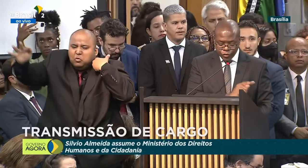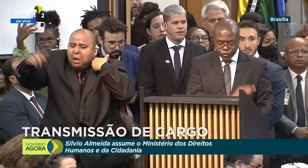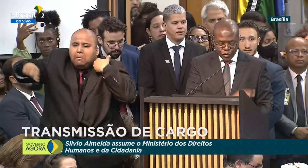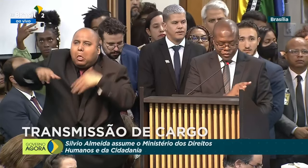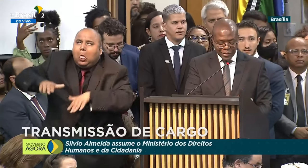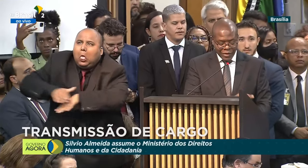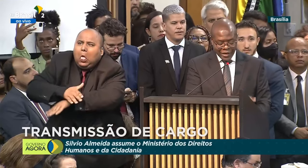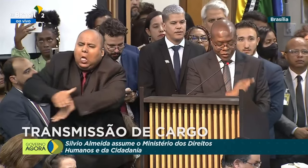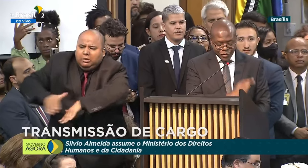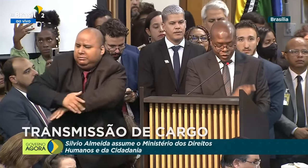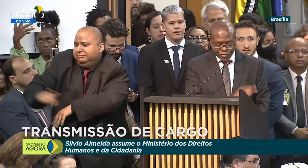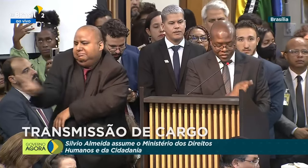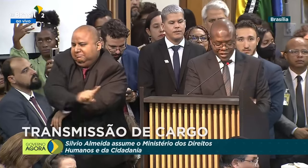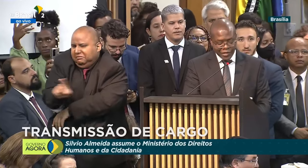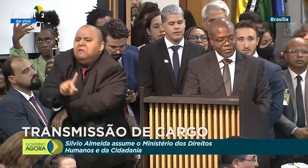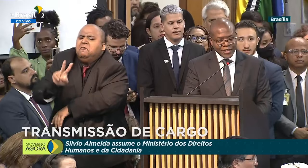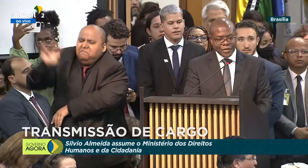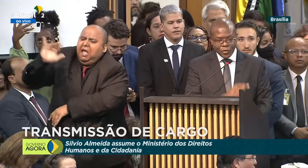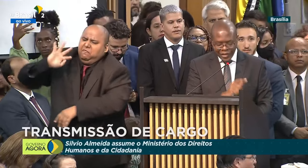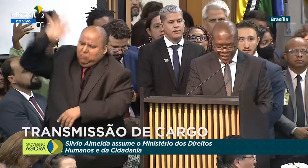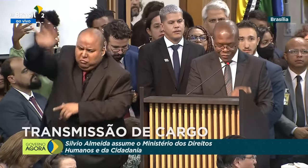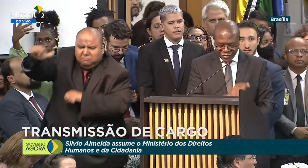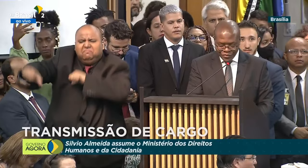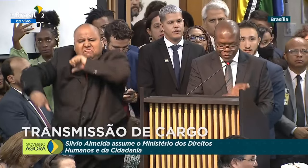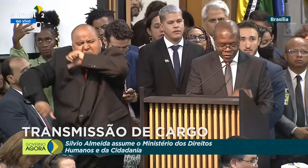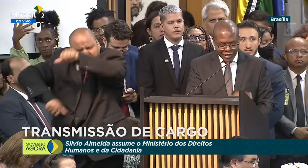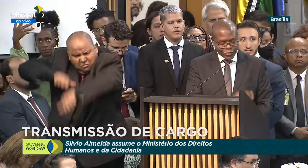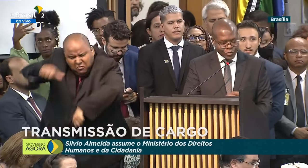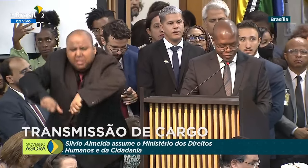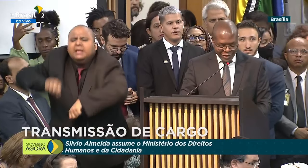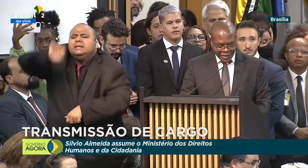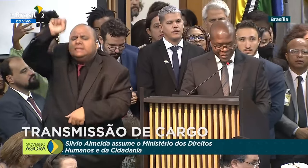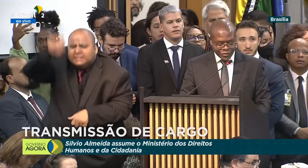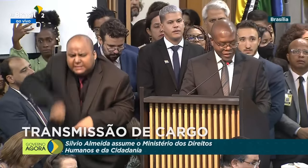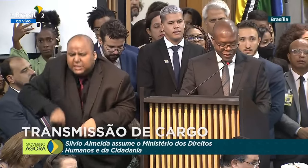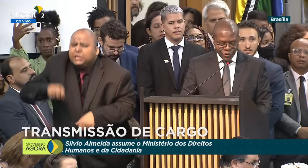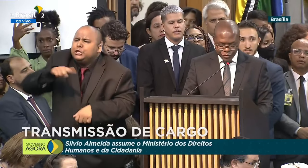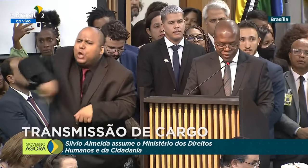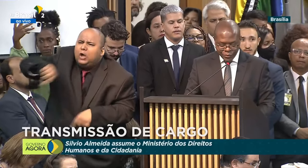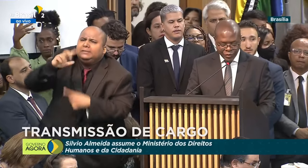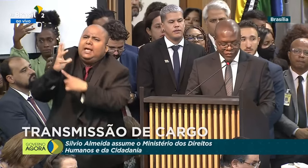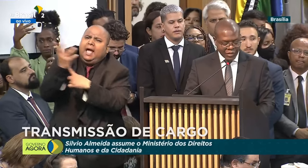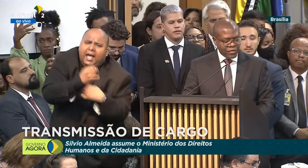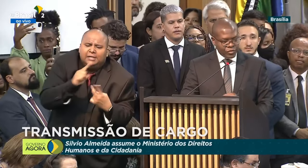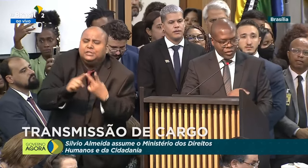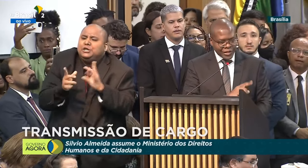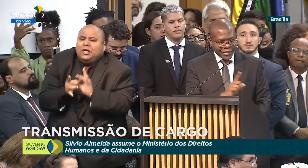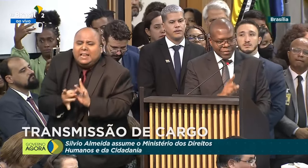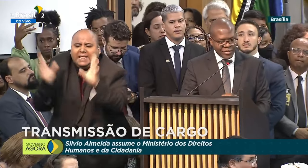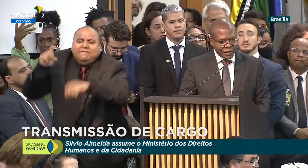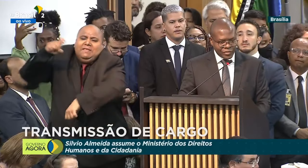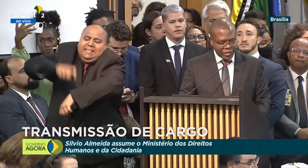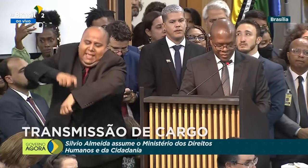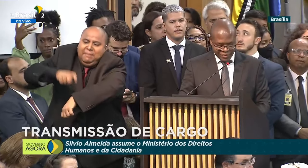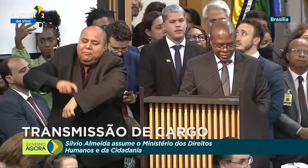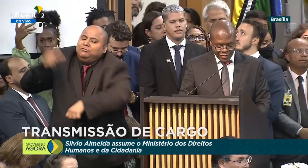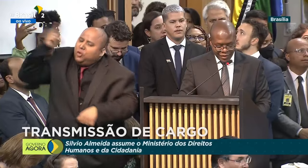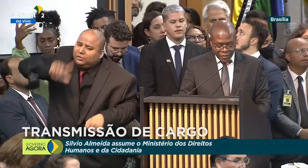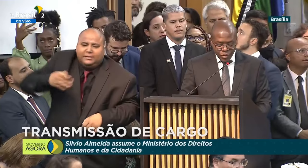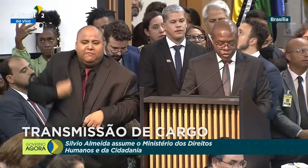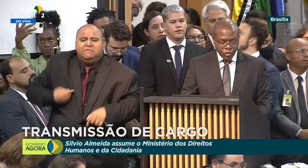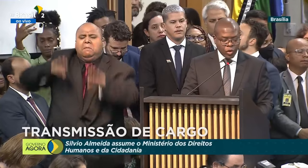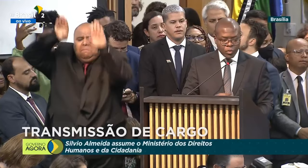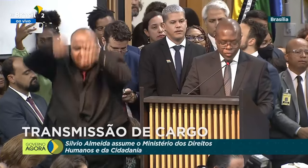dos frutos do nosso trabalho e do nosso Engenho e poderemos enfim gozar dos nossos talentos e do nosso tempo livre em invenções Ainda mais grandiosas